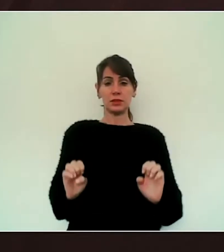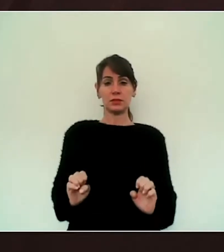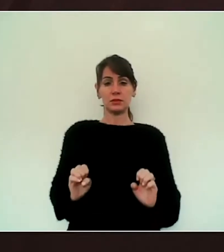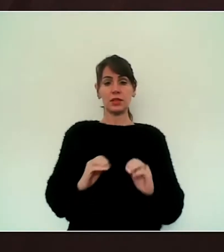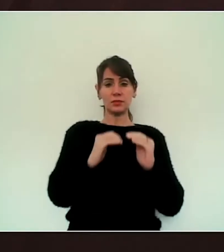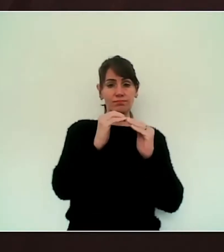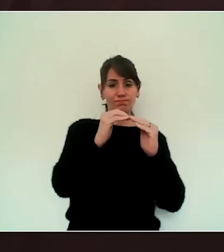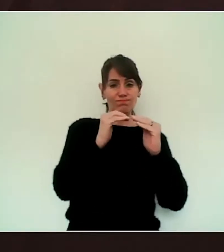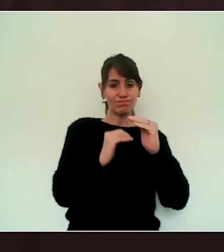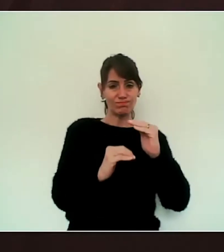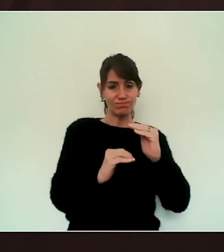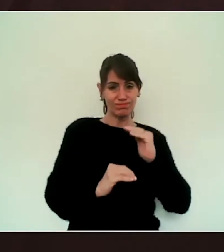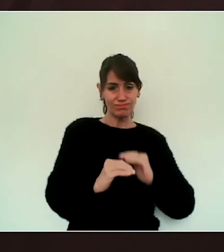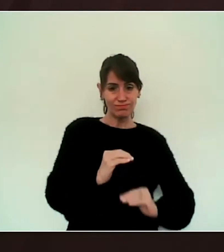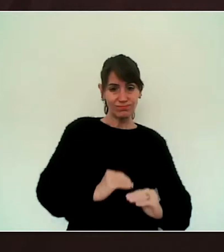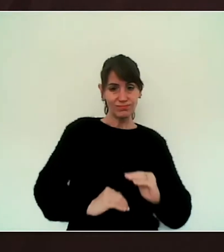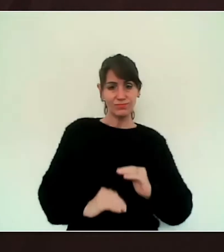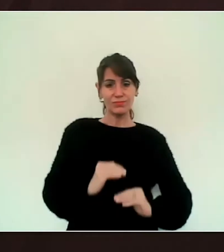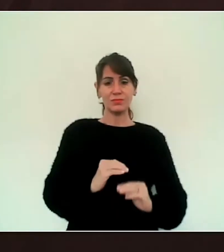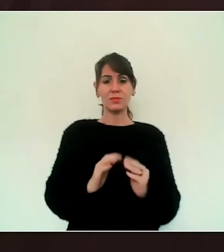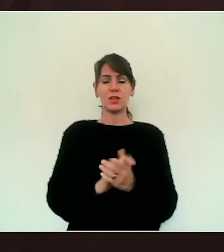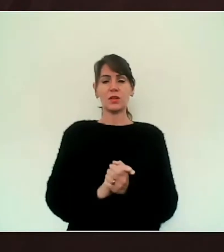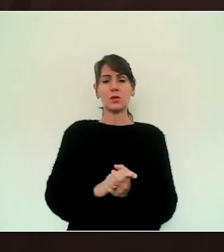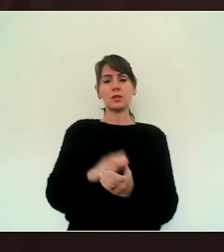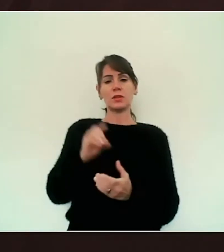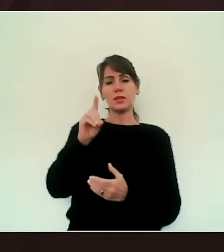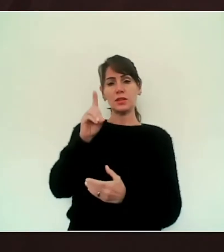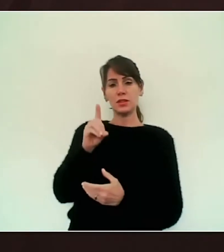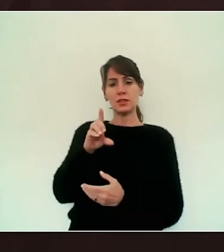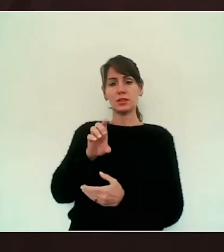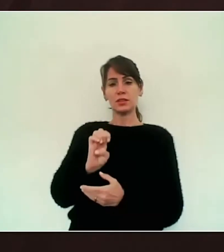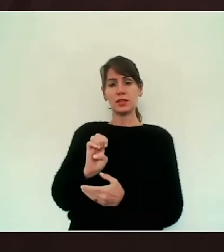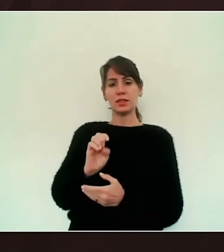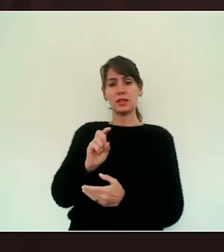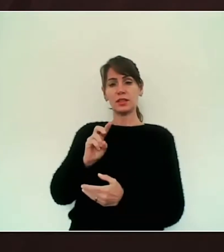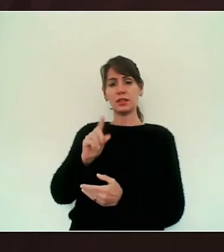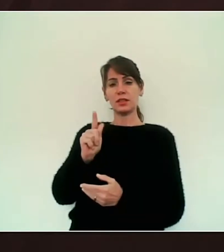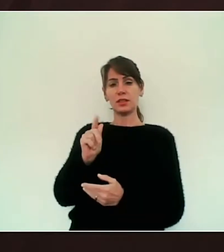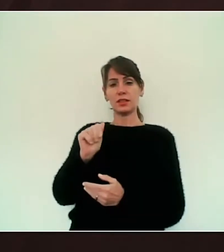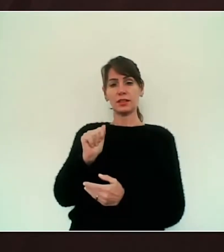de Paulo, a morte de Pedro, e mais tarde a morte de João,